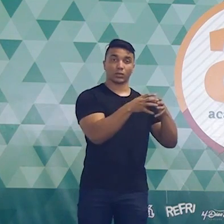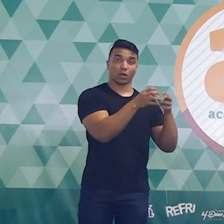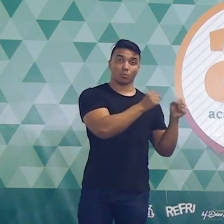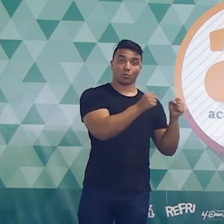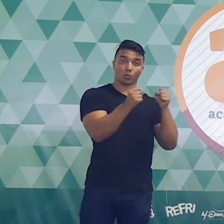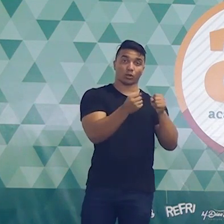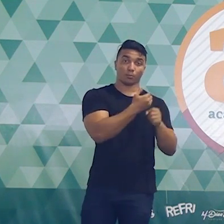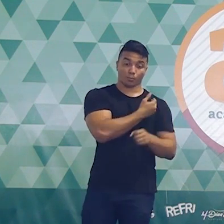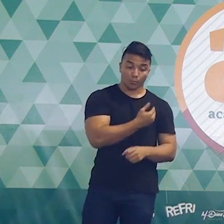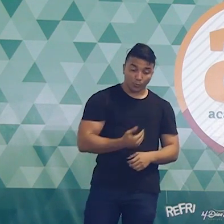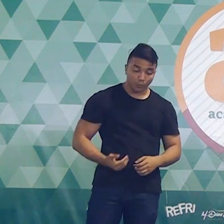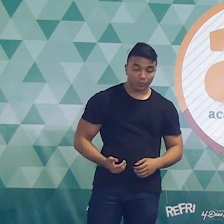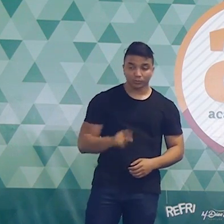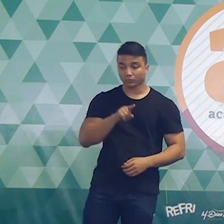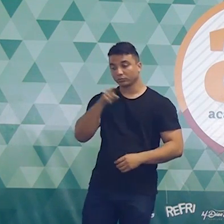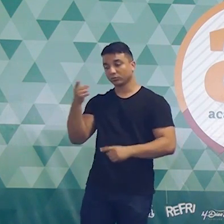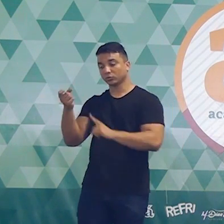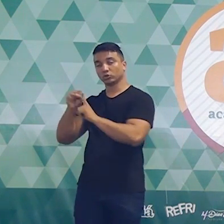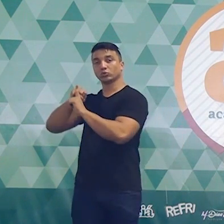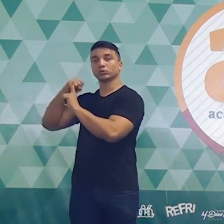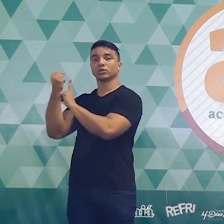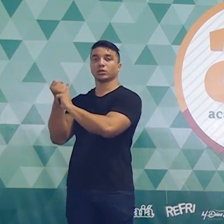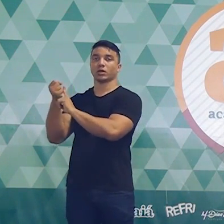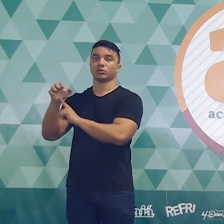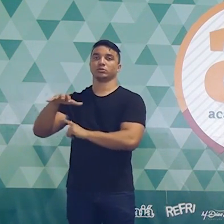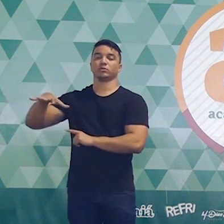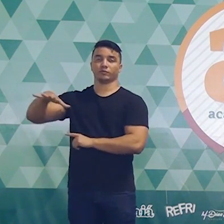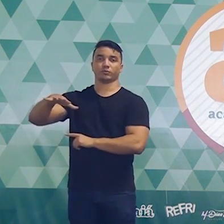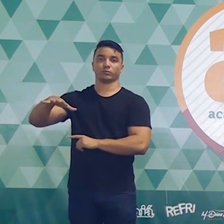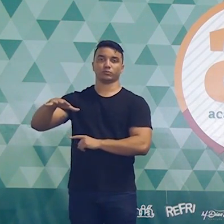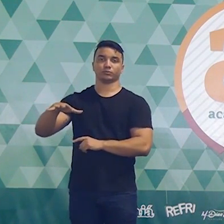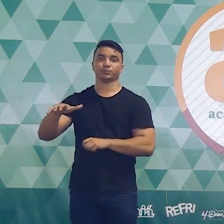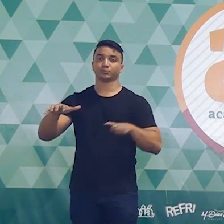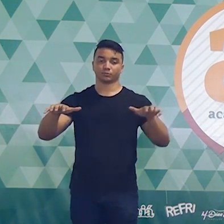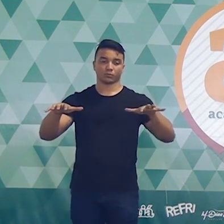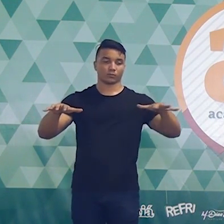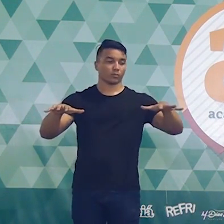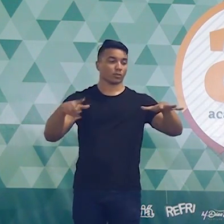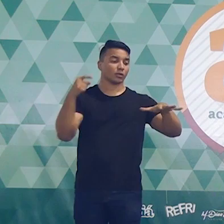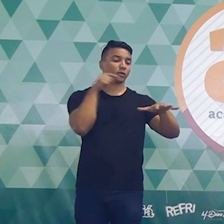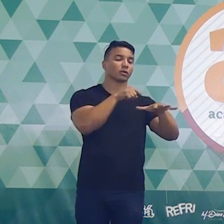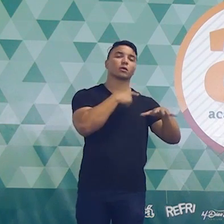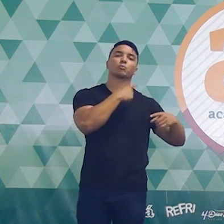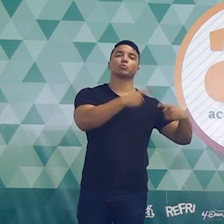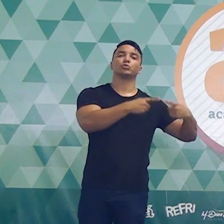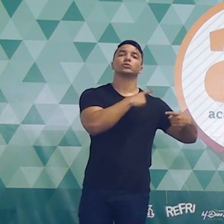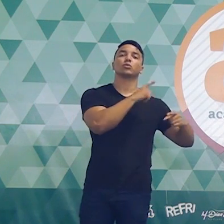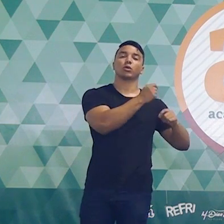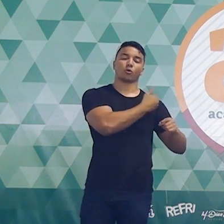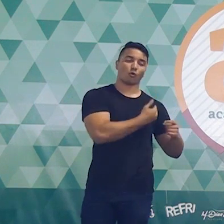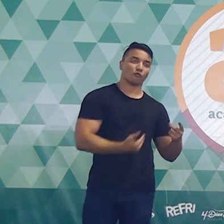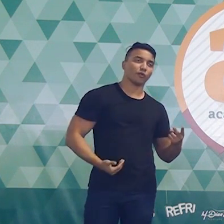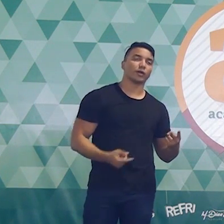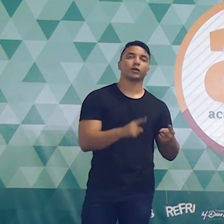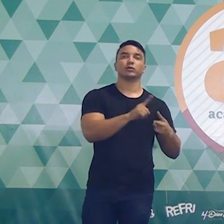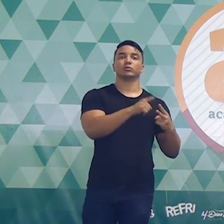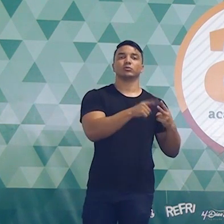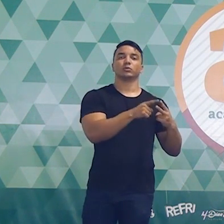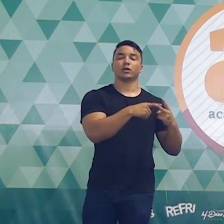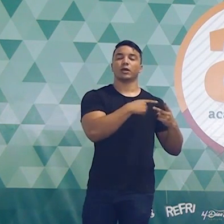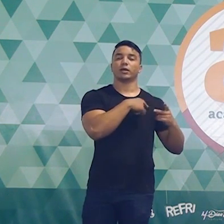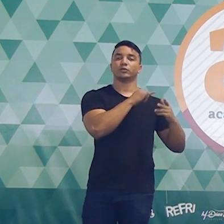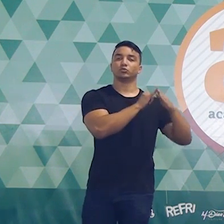poder público e quem mais? Sociedade civil. Dentro do poder público eu tenho o quê? O governo, as